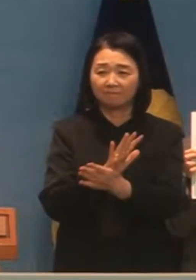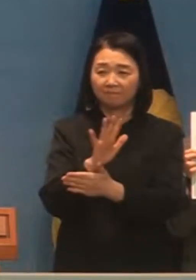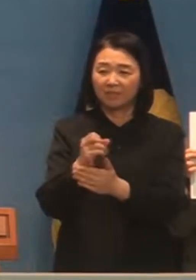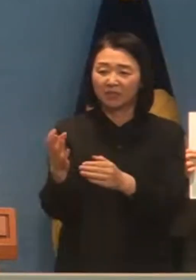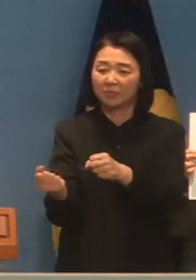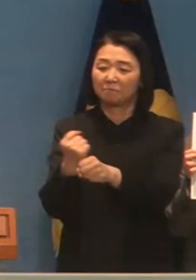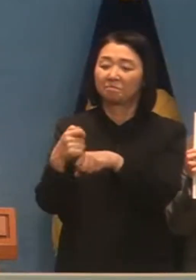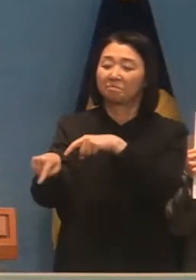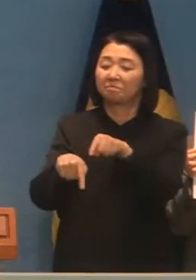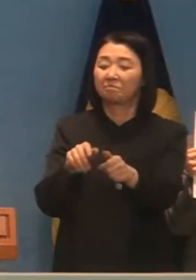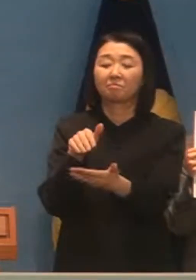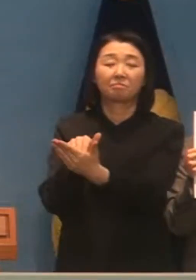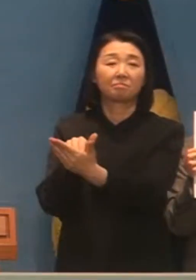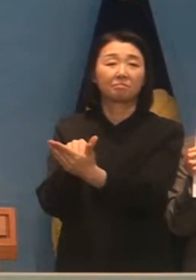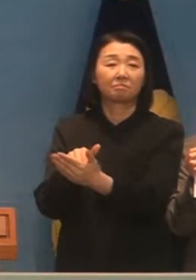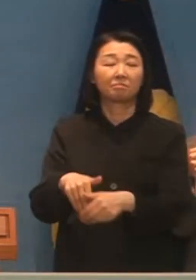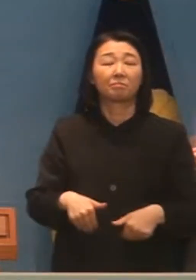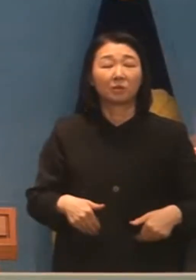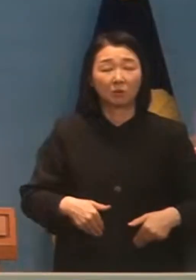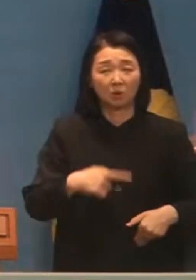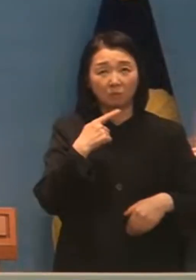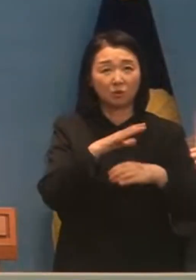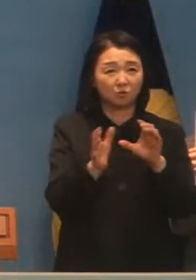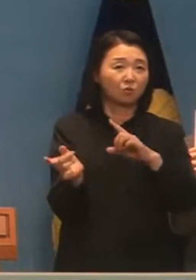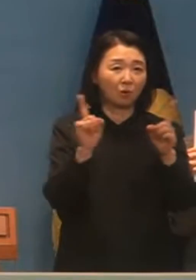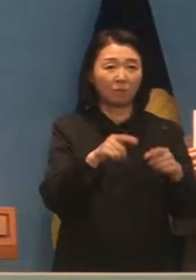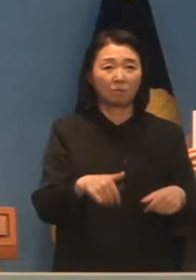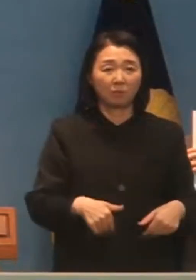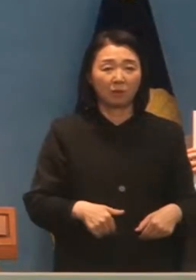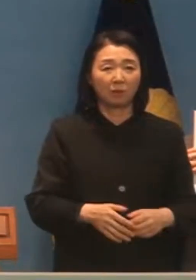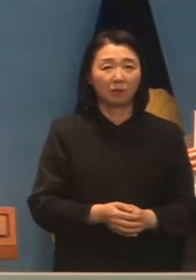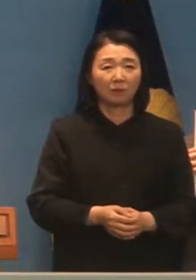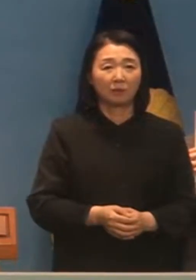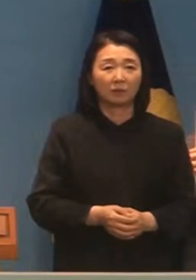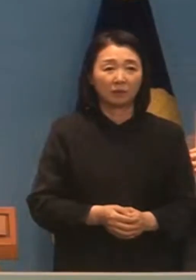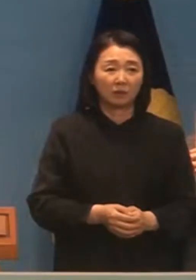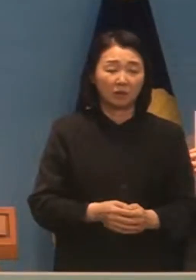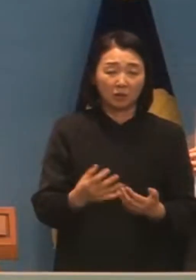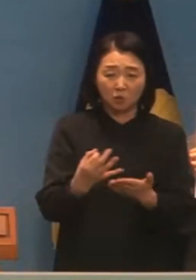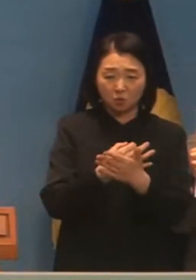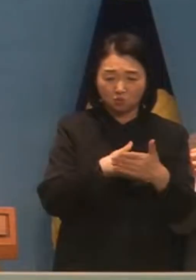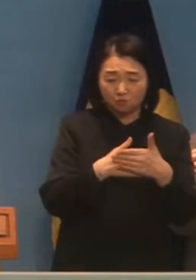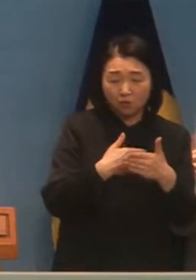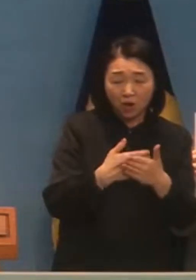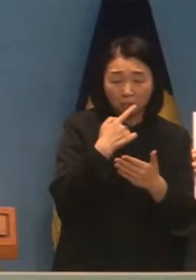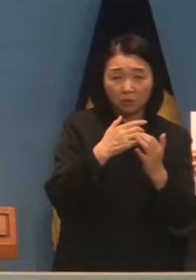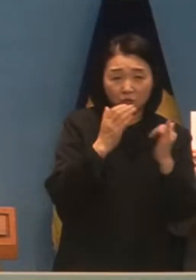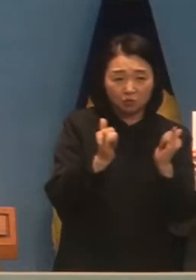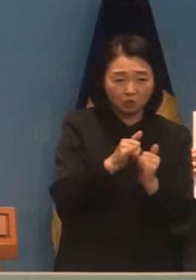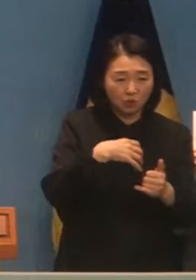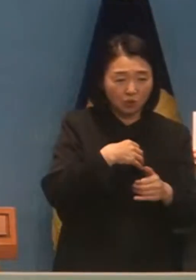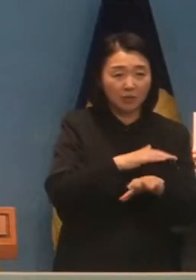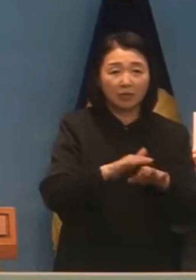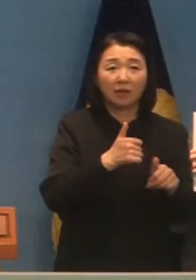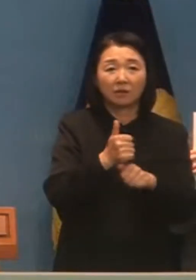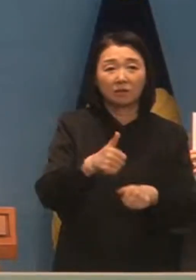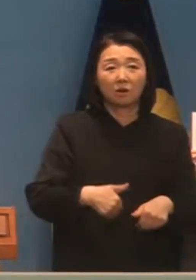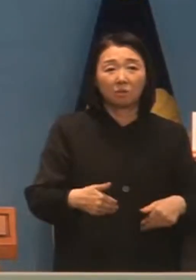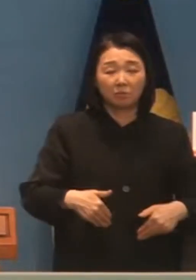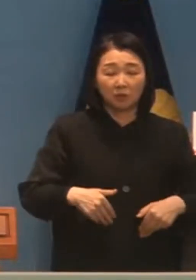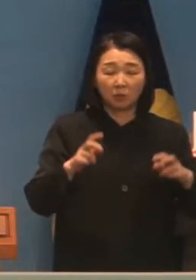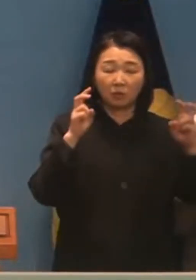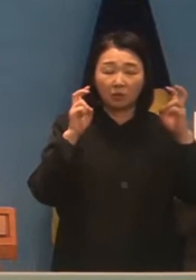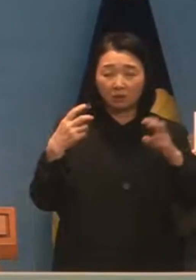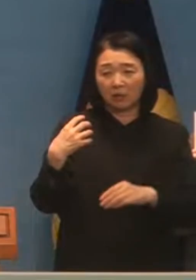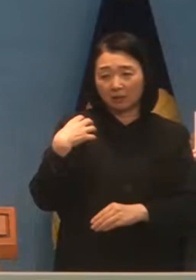집권을 막고 민주주의를 회복하는 것입니다. 소득 불안정과 민주주의의 위기를 이겨내고 기업과